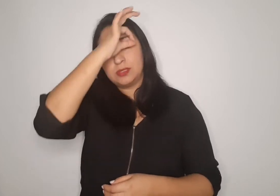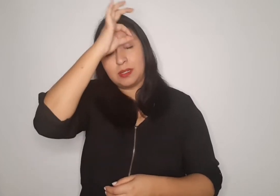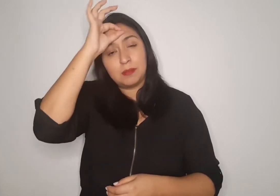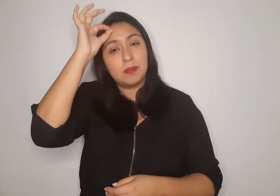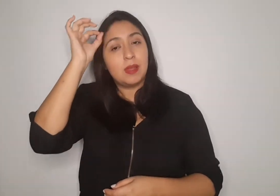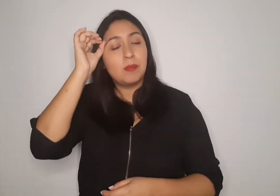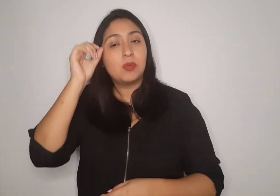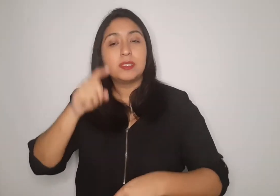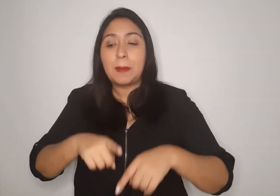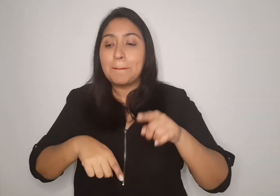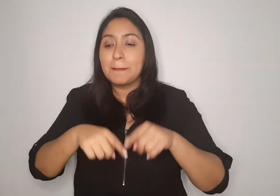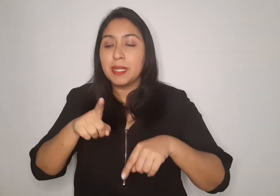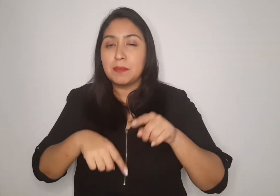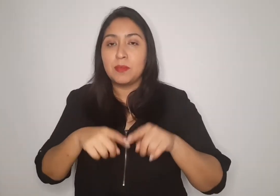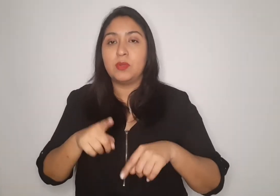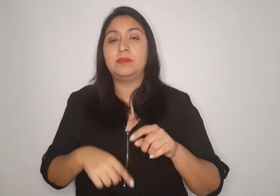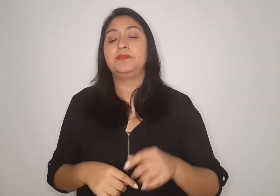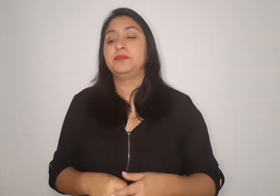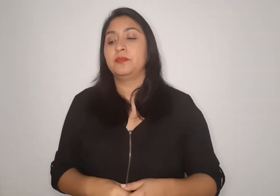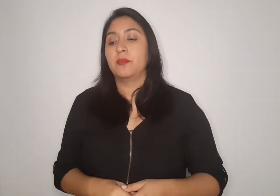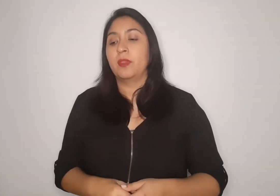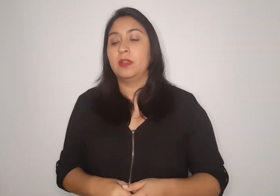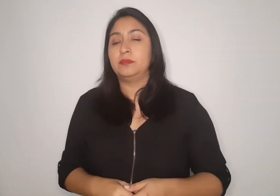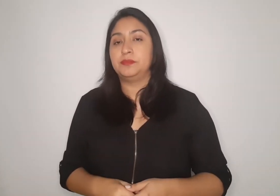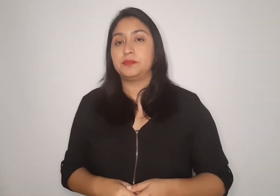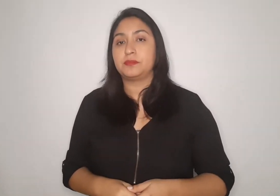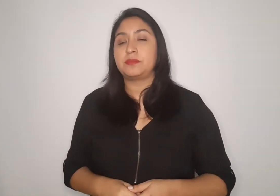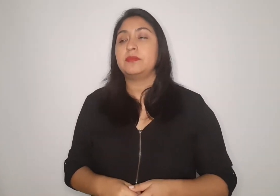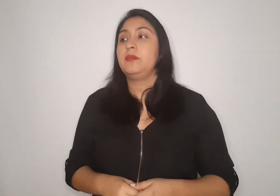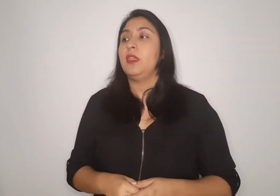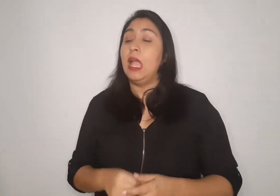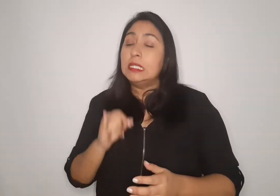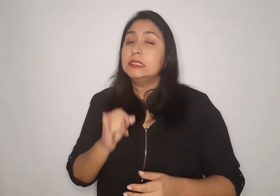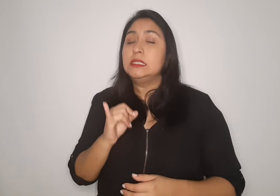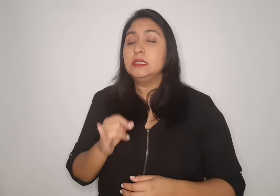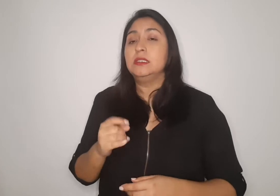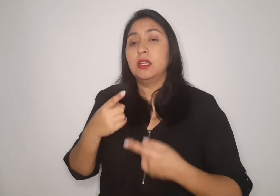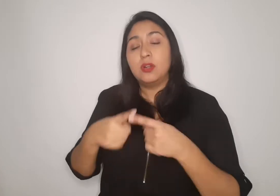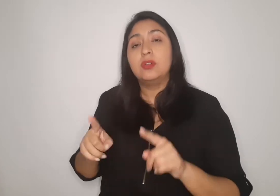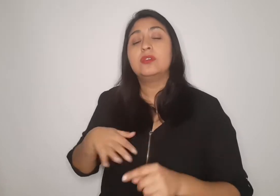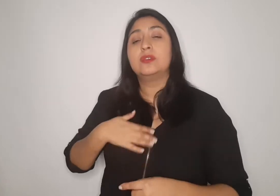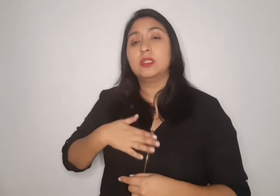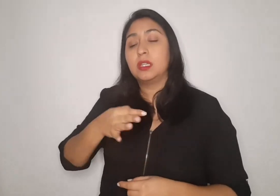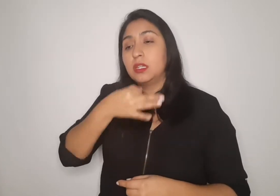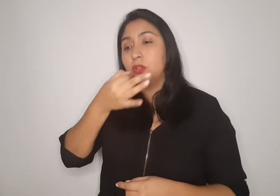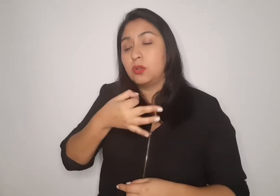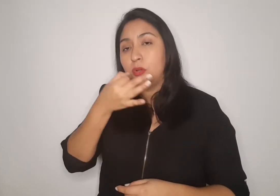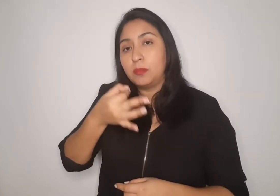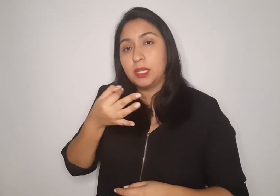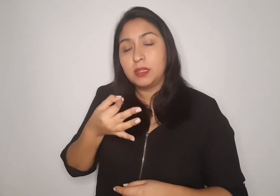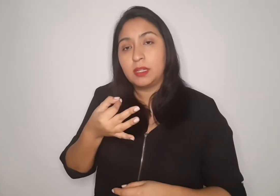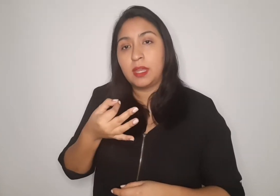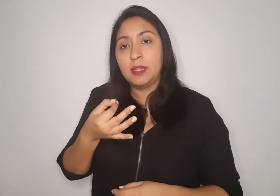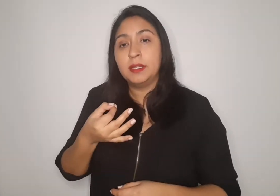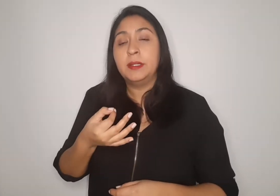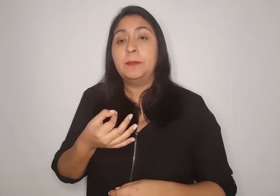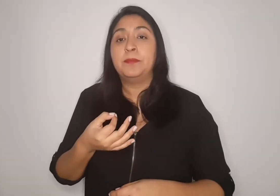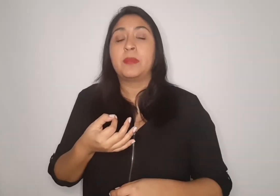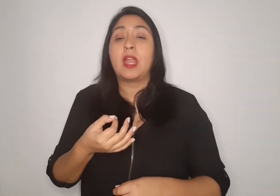Absolutamente. Y lo otro que quisiera comentar es que en los episodios anteriores hemos estado